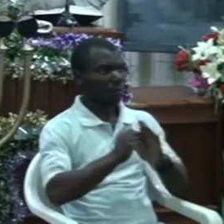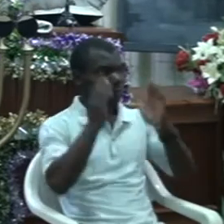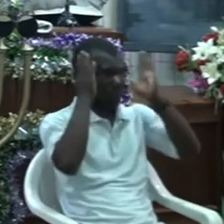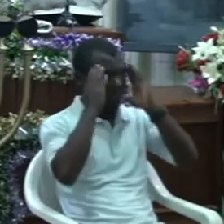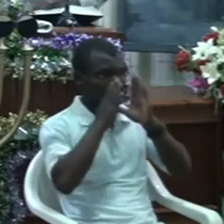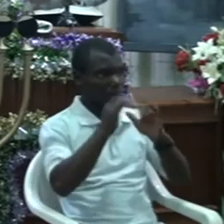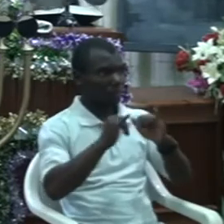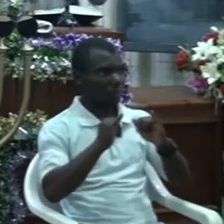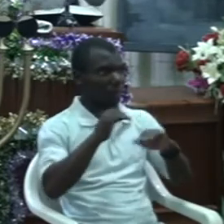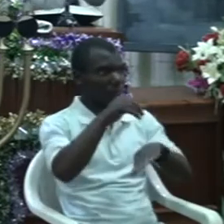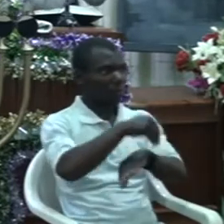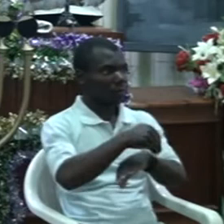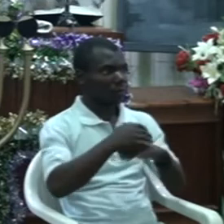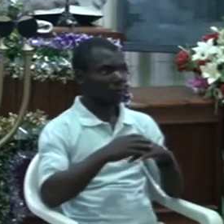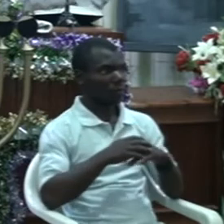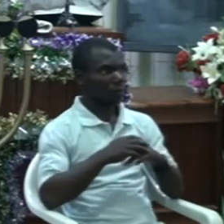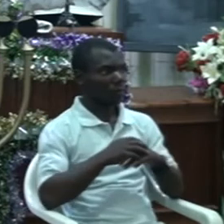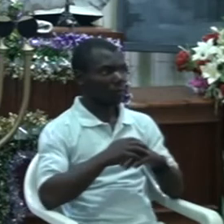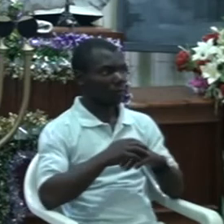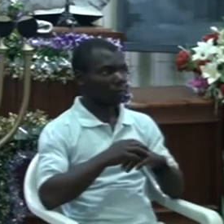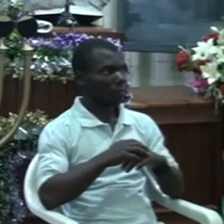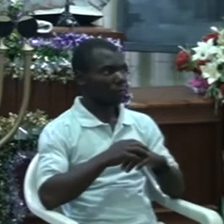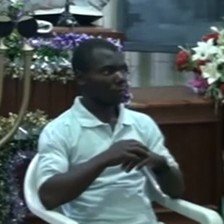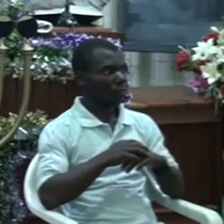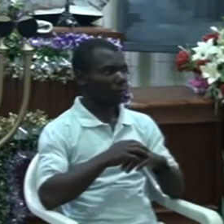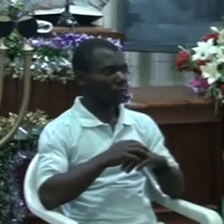nuit. A tout Dieu Boussikou.